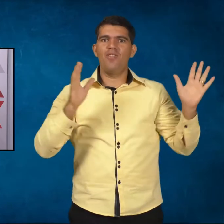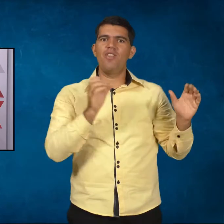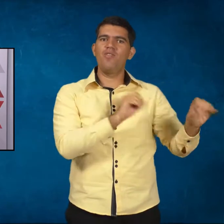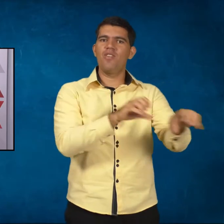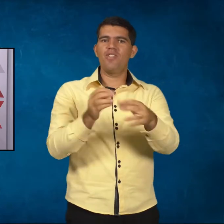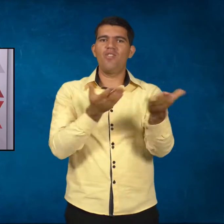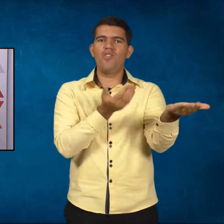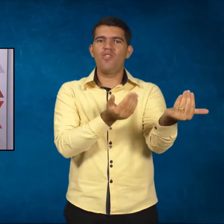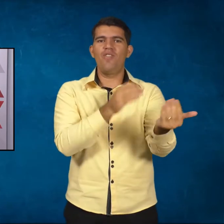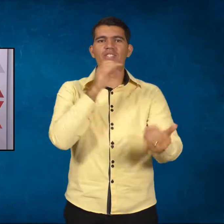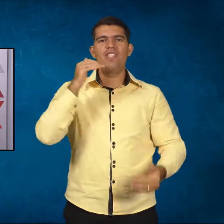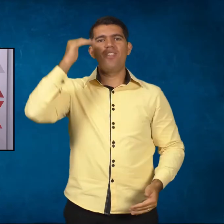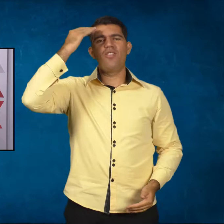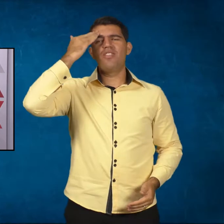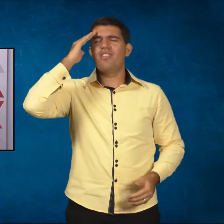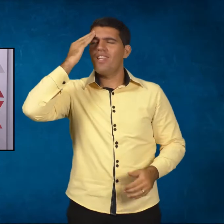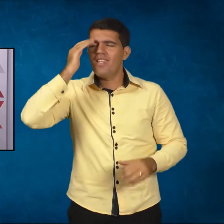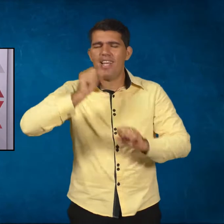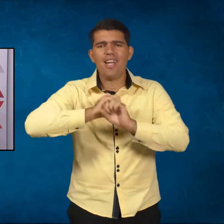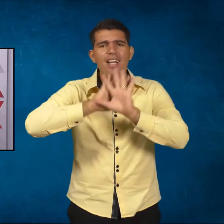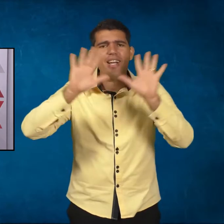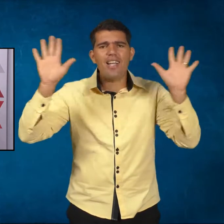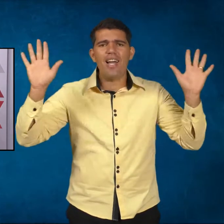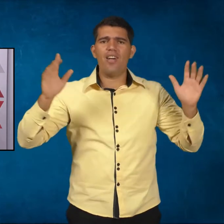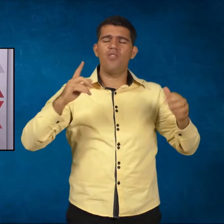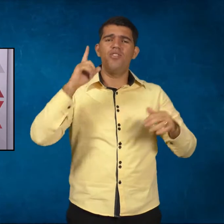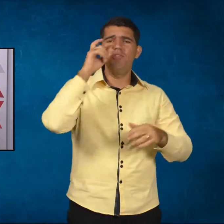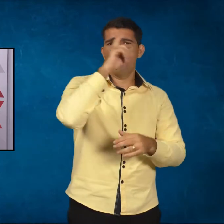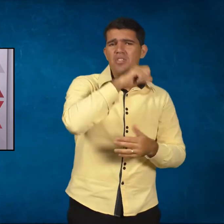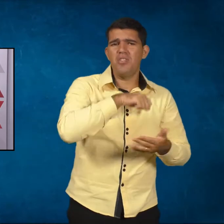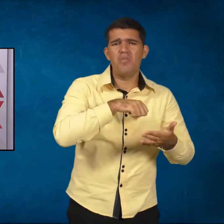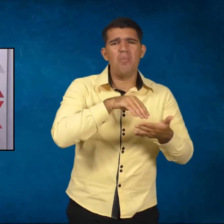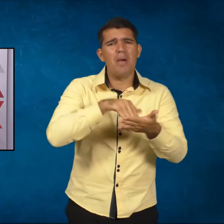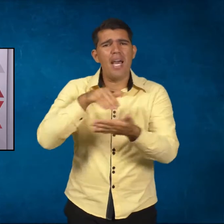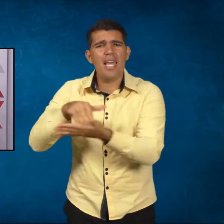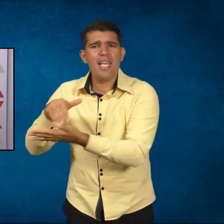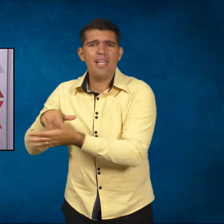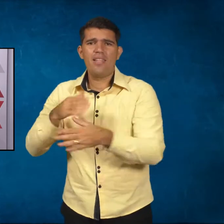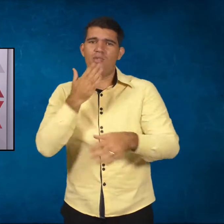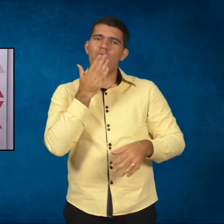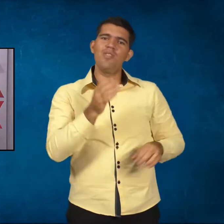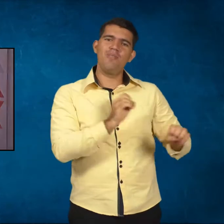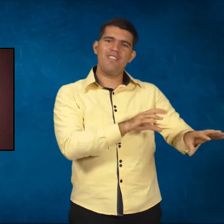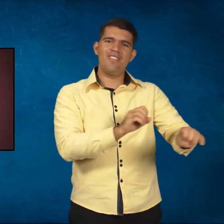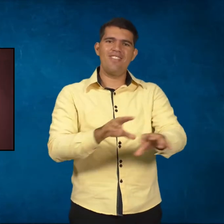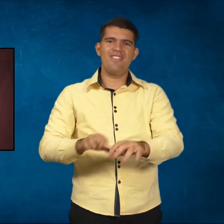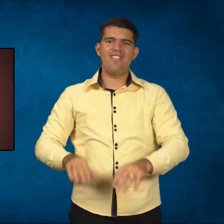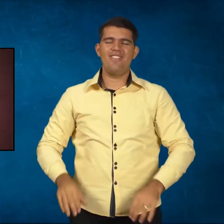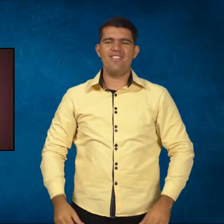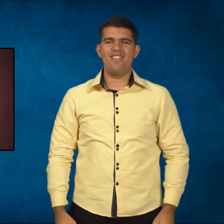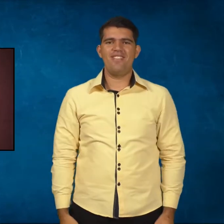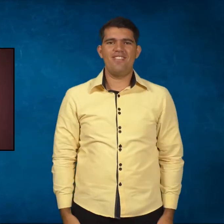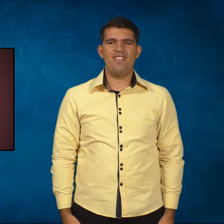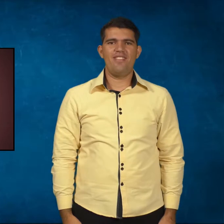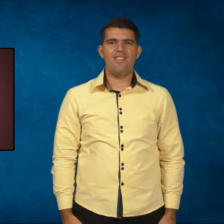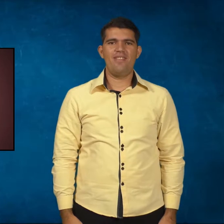adultos para tentar compreender os principais desafios desta modalidade de ensino